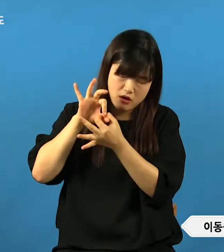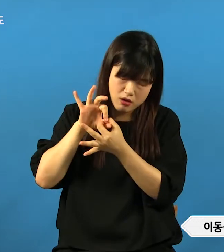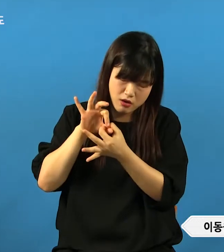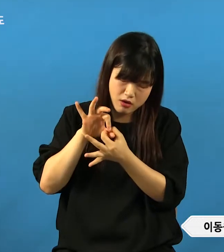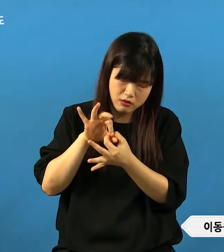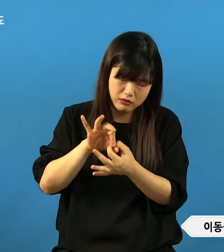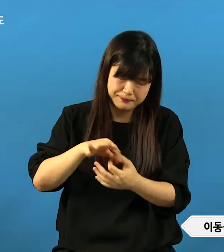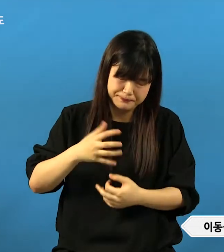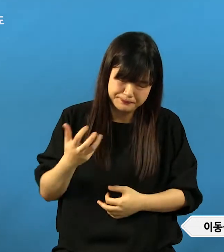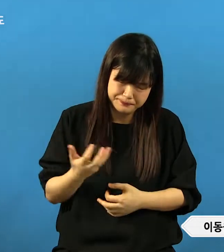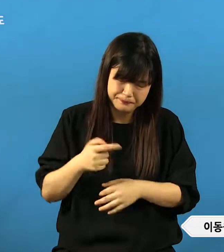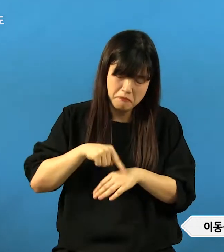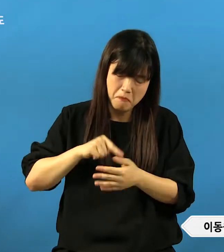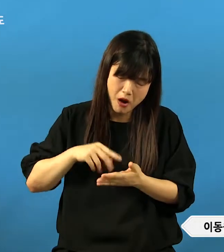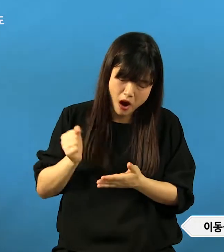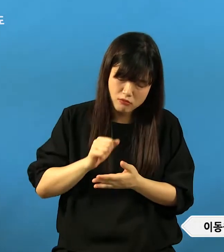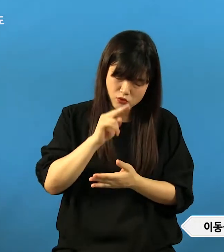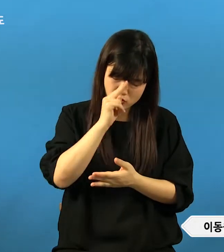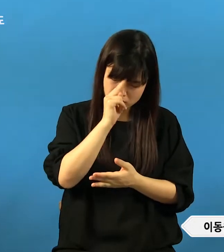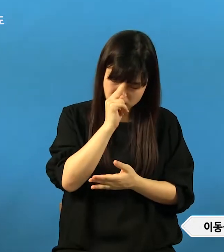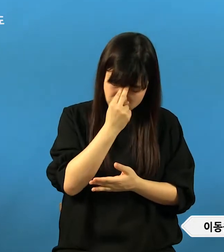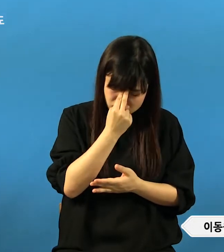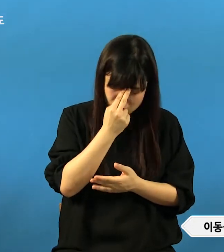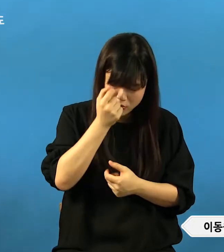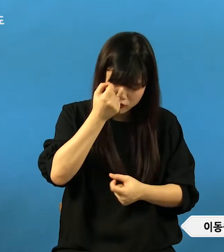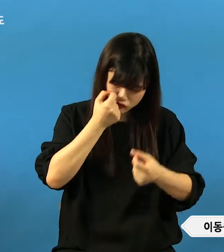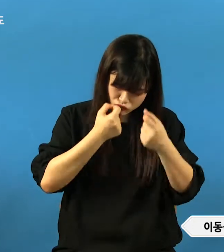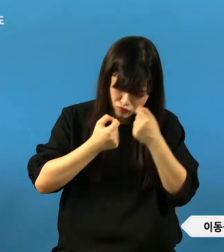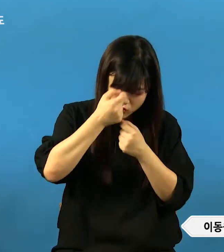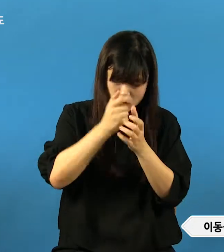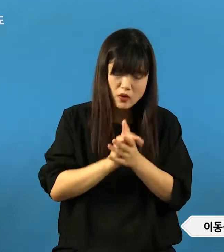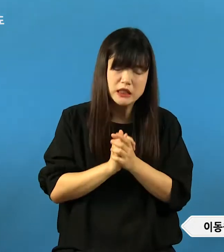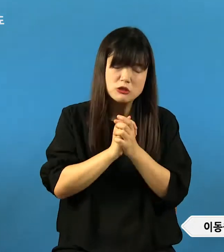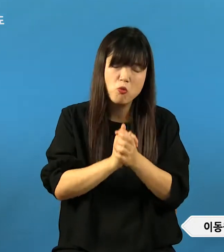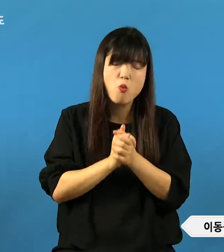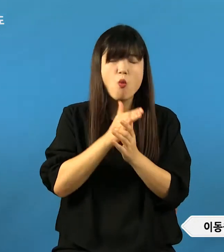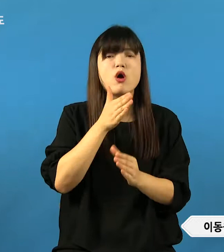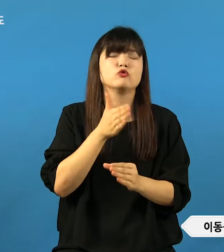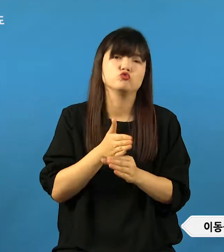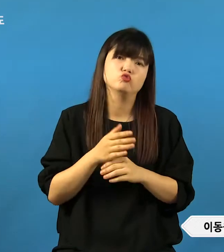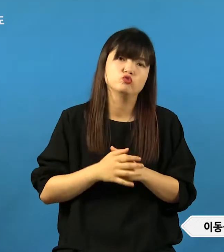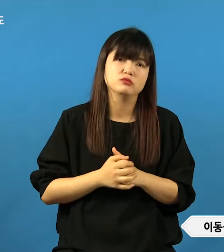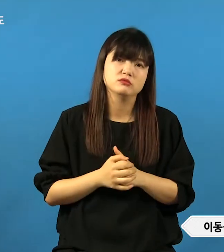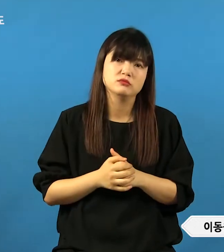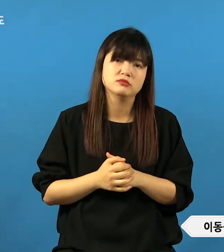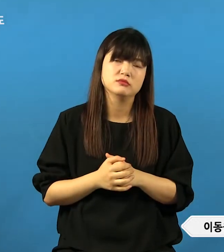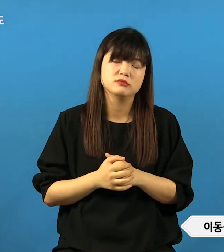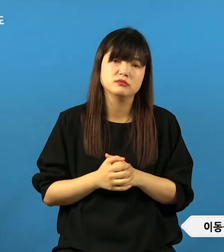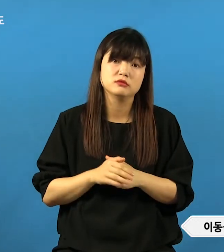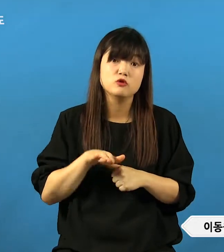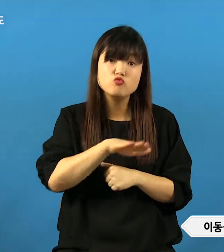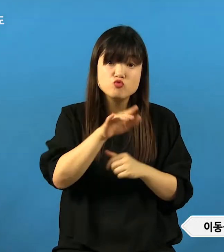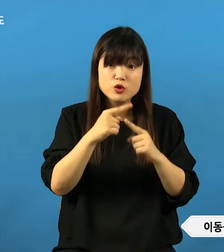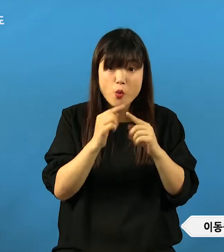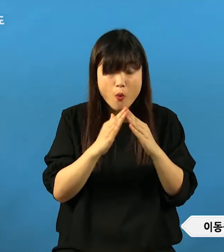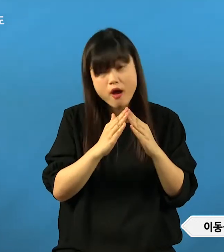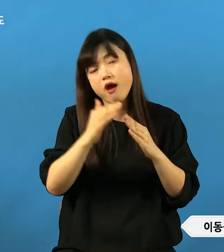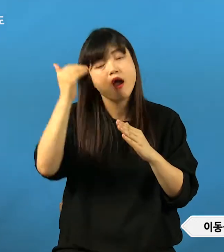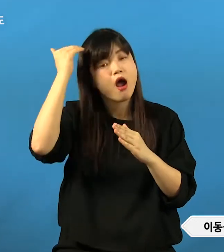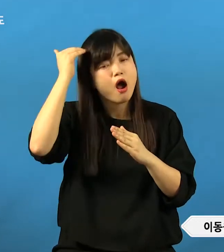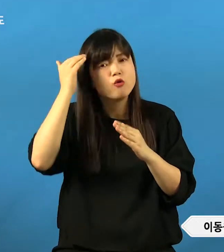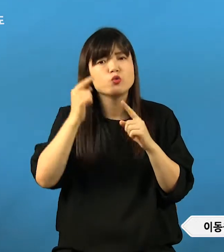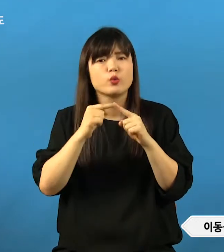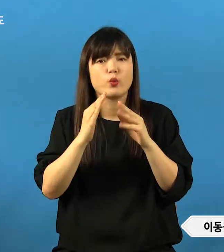그치지 않은 고통을 가지고 근심하며 눈물로 기도하고 있다라고 말합니다. 우리 교회가 한국교회를